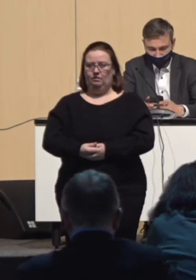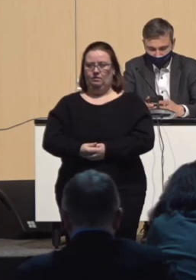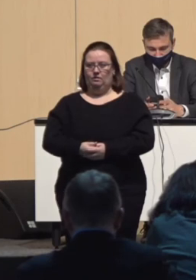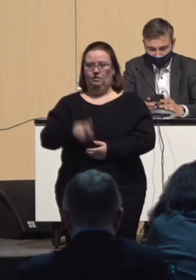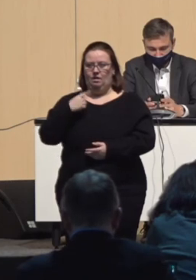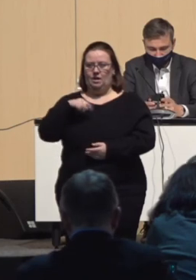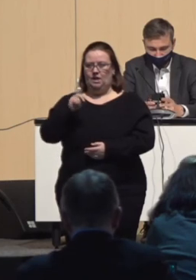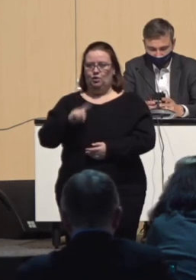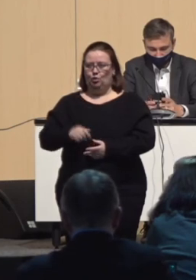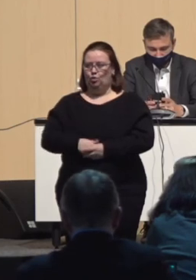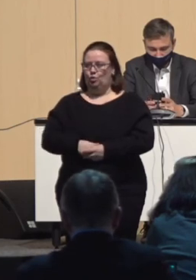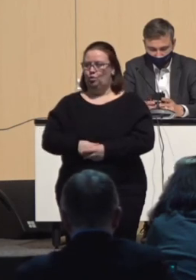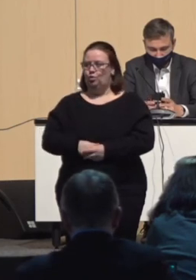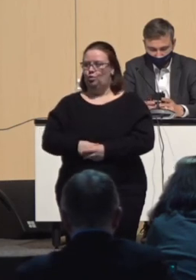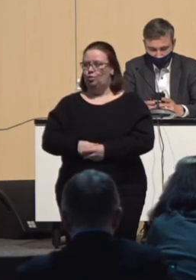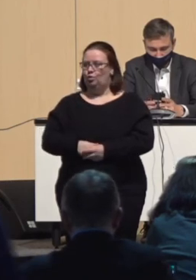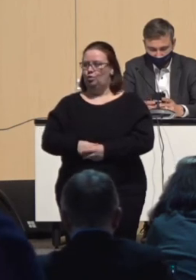Herr Zastrow,